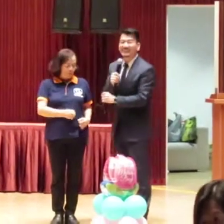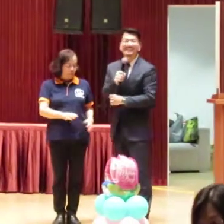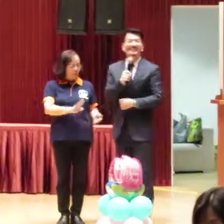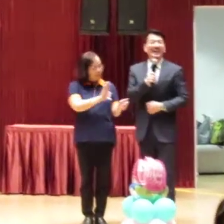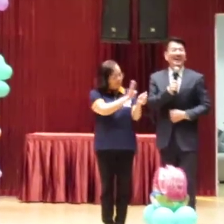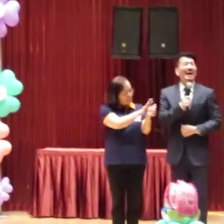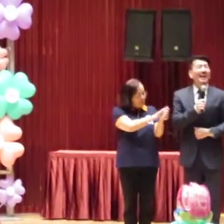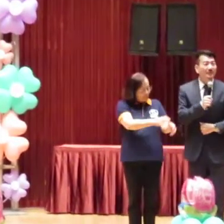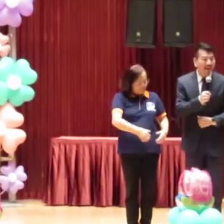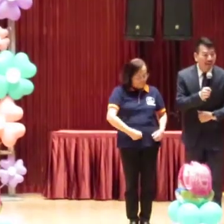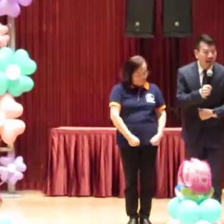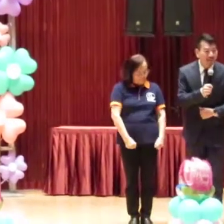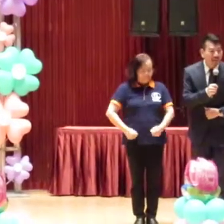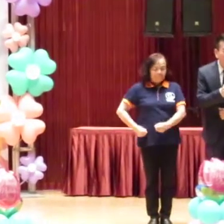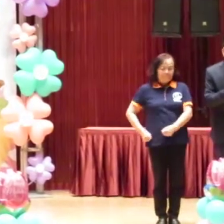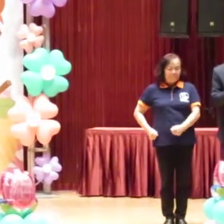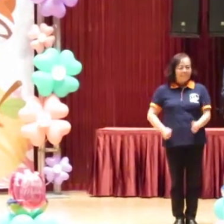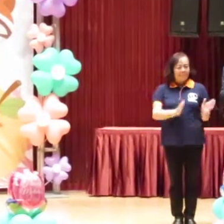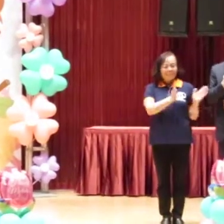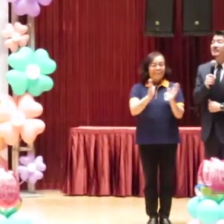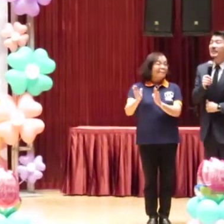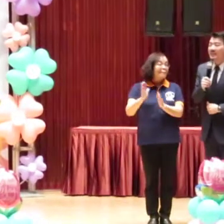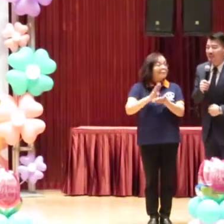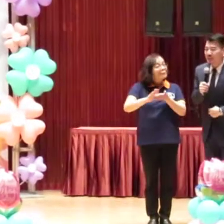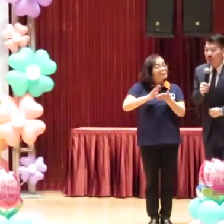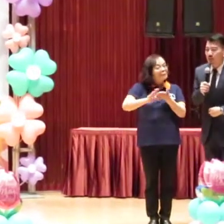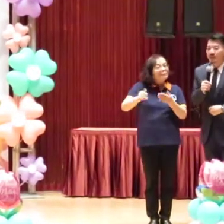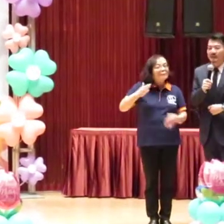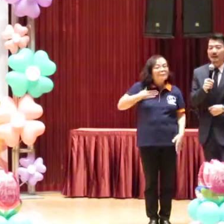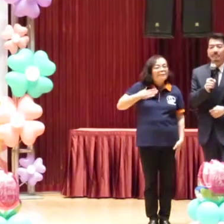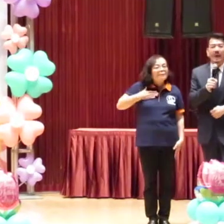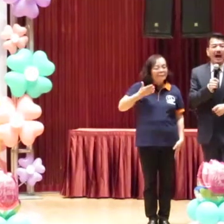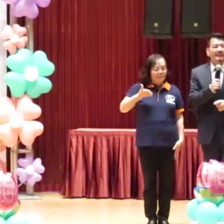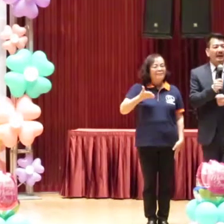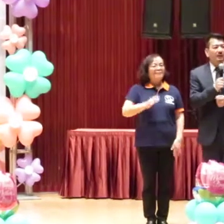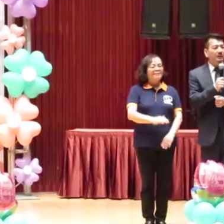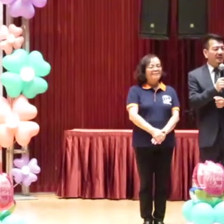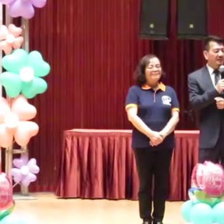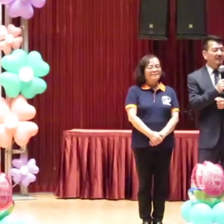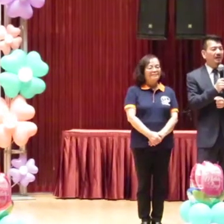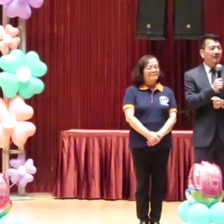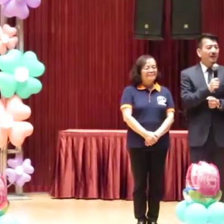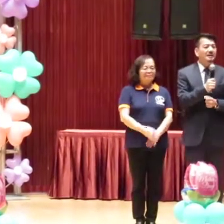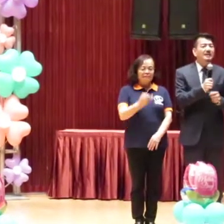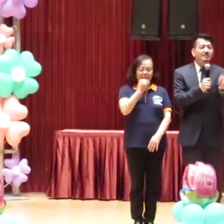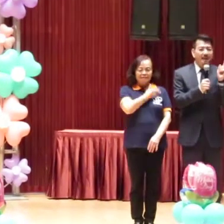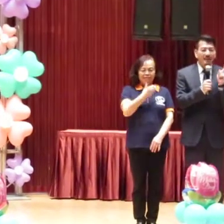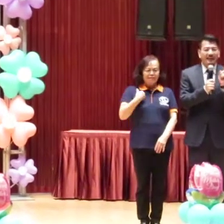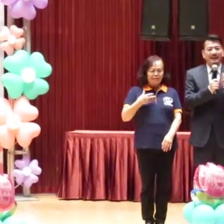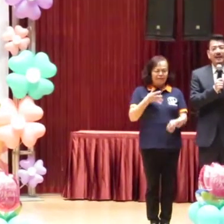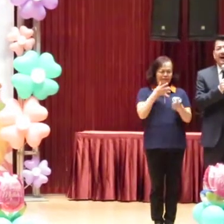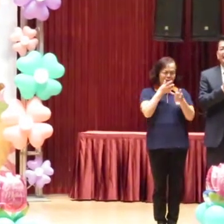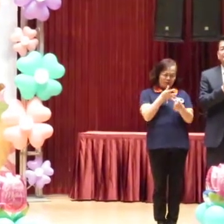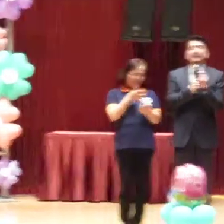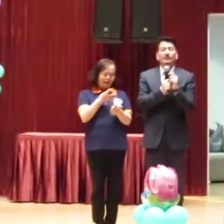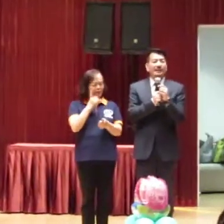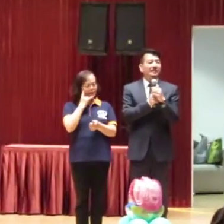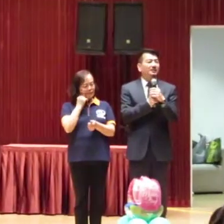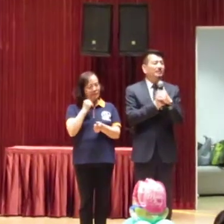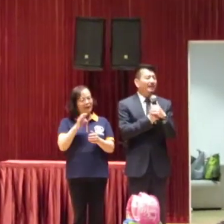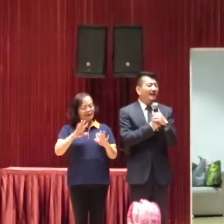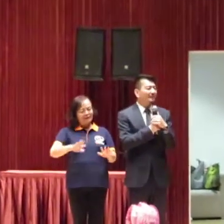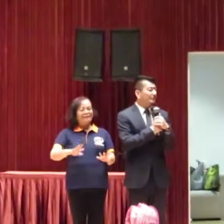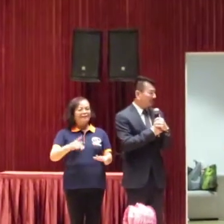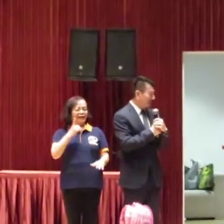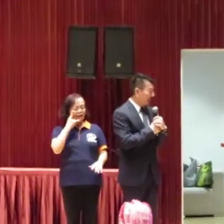稍微整理一下，啊，你有了解不？哦，啊，这个是非常非常重要的。啊，大家可能你问讲吼，妈妈今日来，有